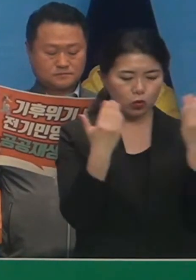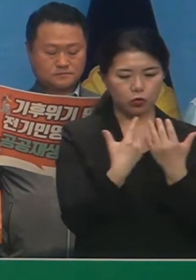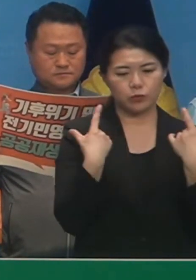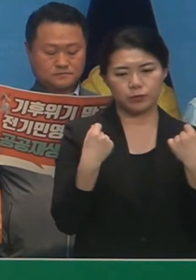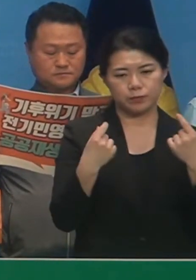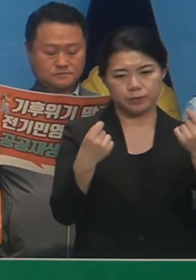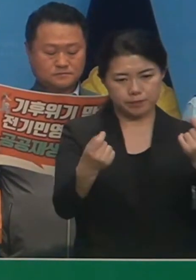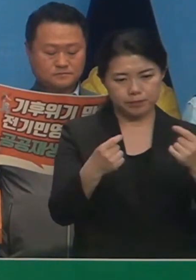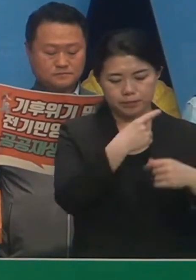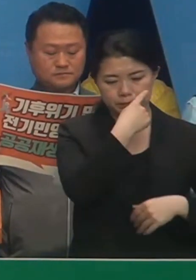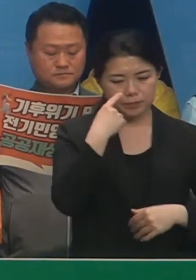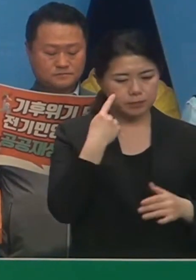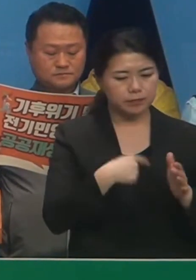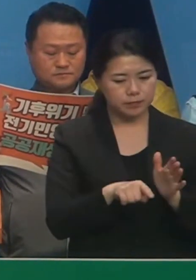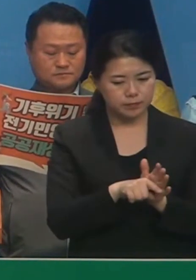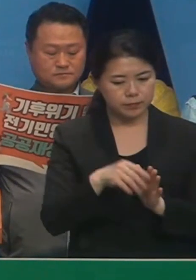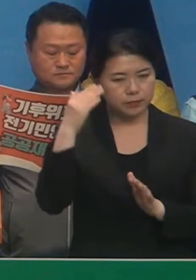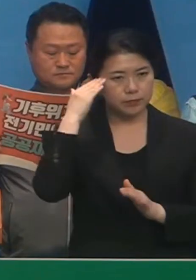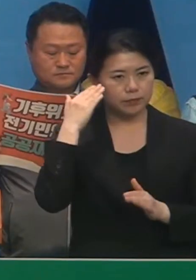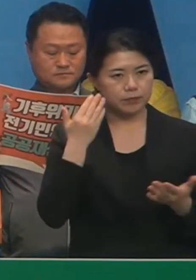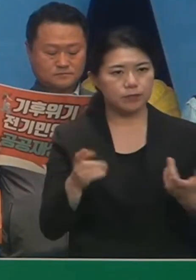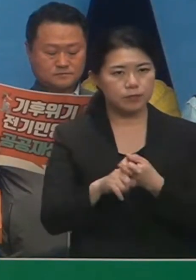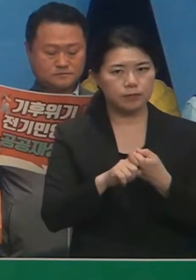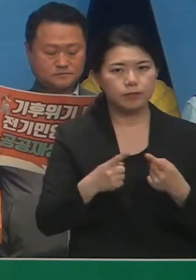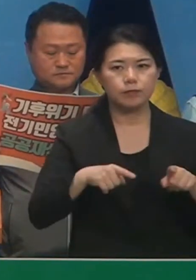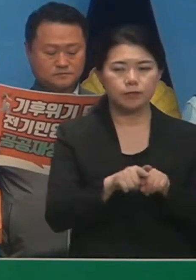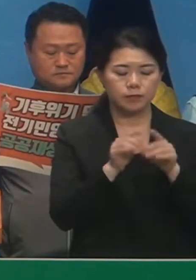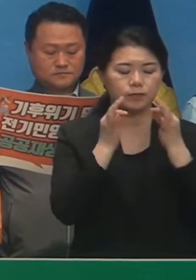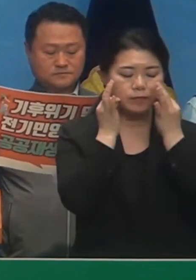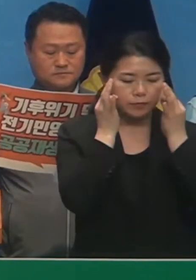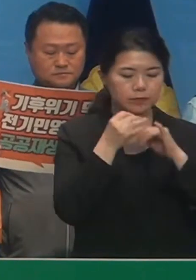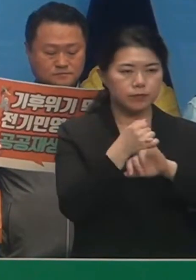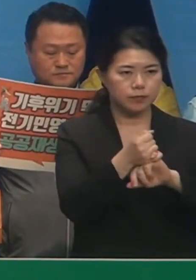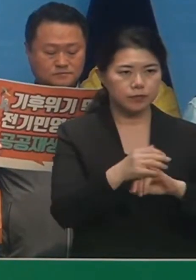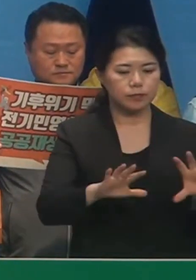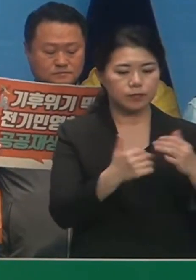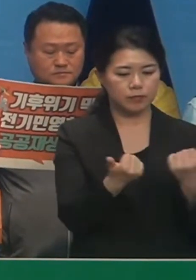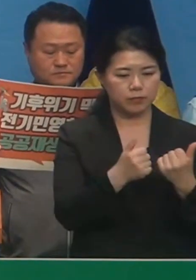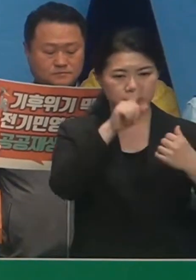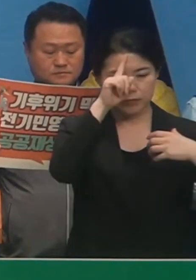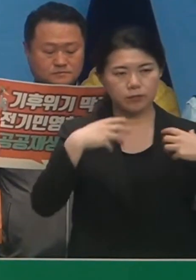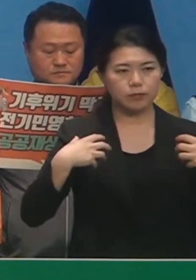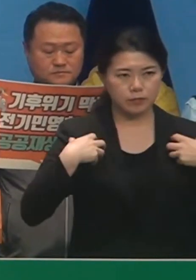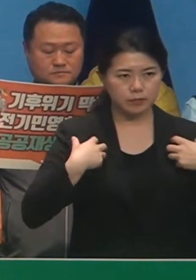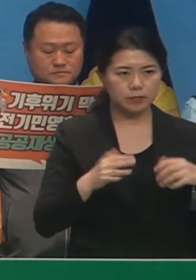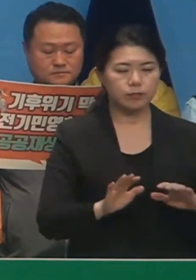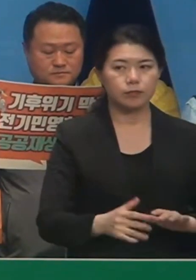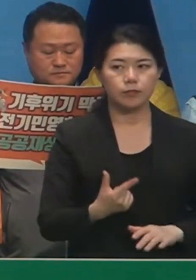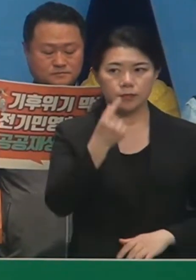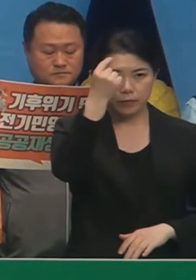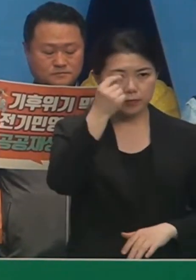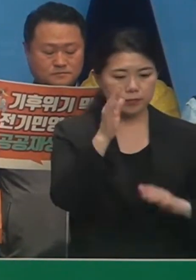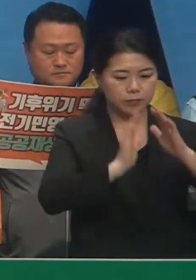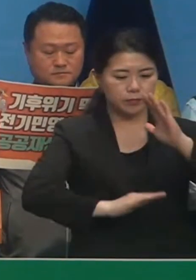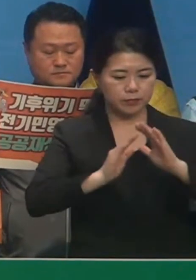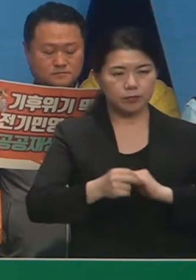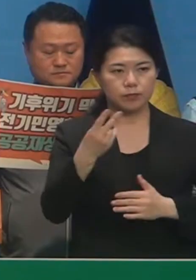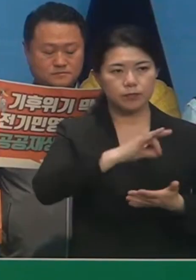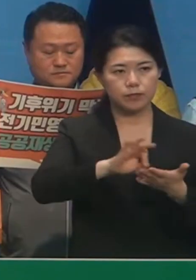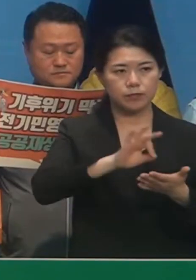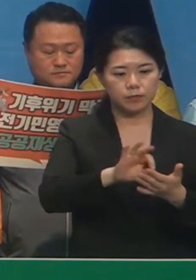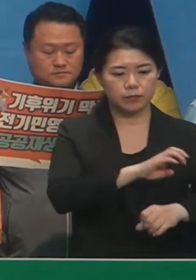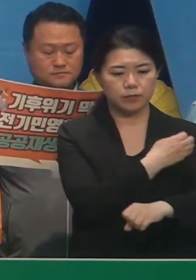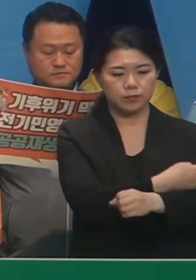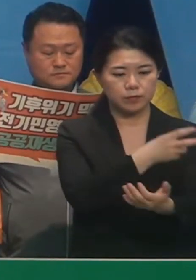수 있도록 한국노총과 최선의 노력을 다하겠습니다. 국회와 정부는 하우스오키